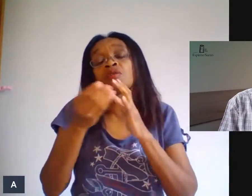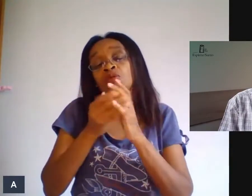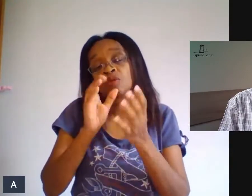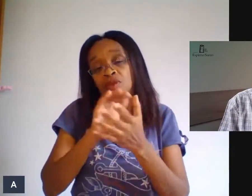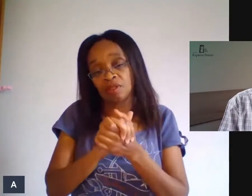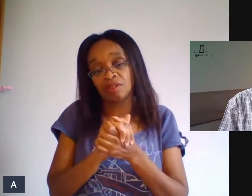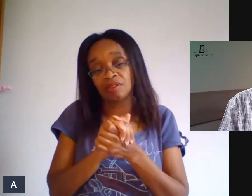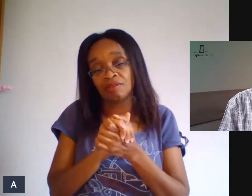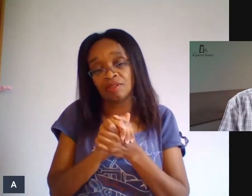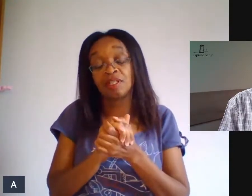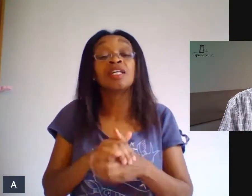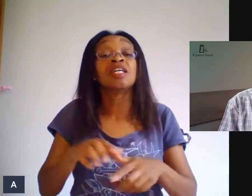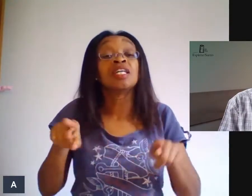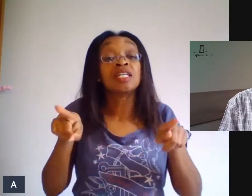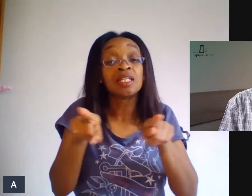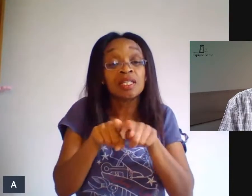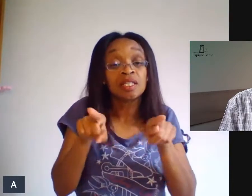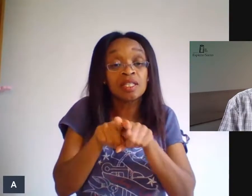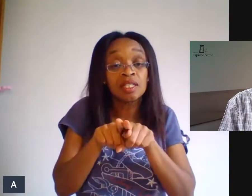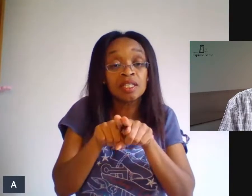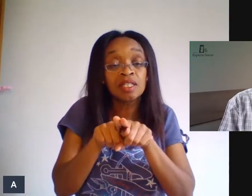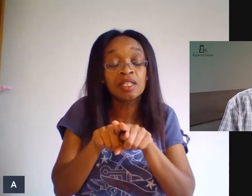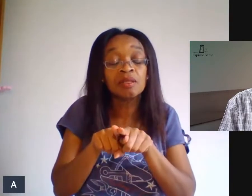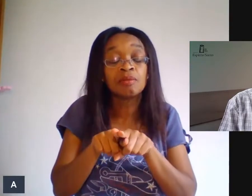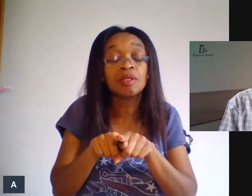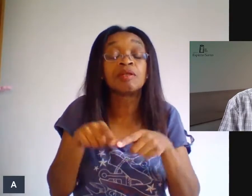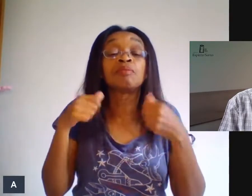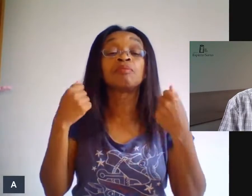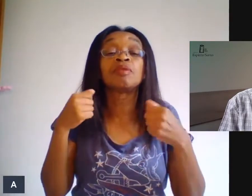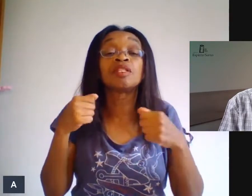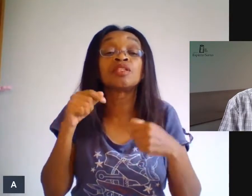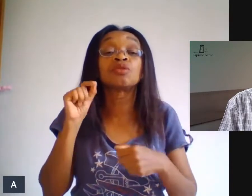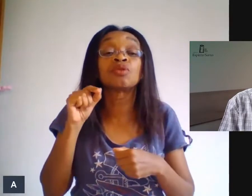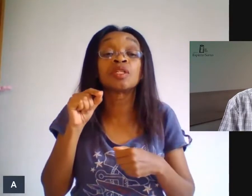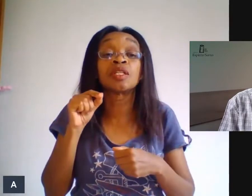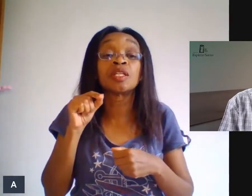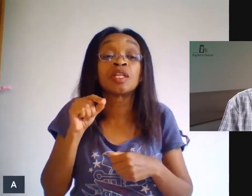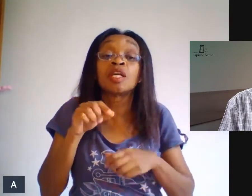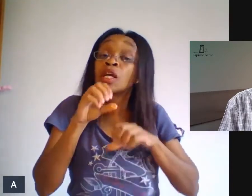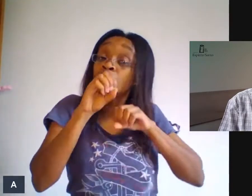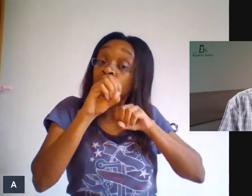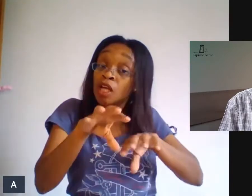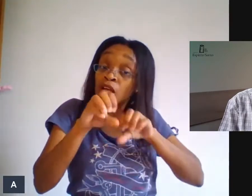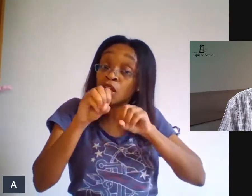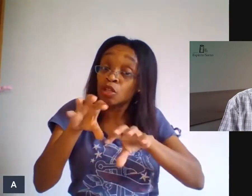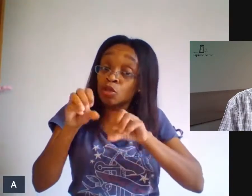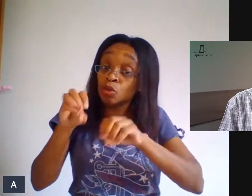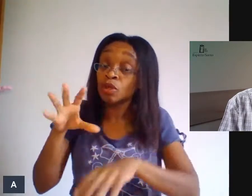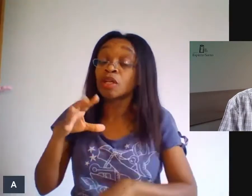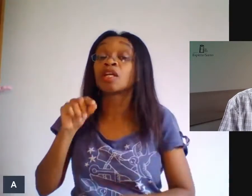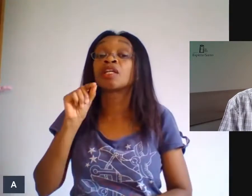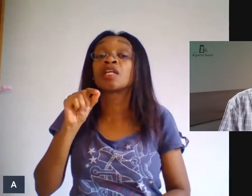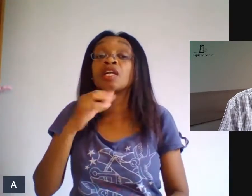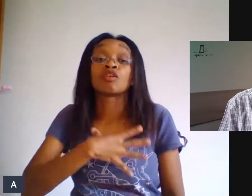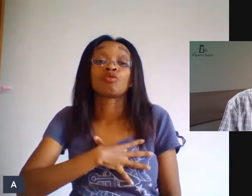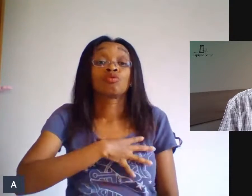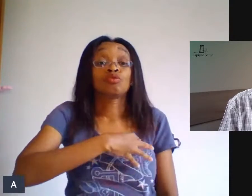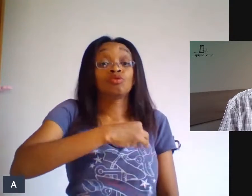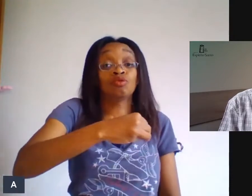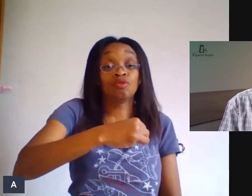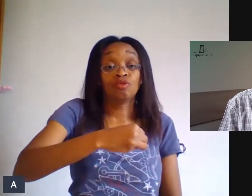dos filhos, ao amor e ajuda entre os esposos e a santificação